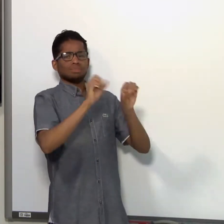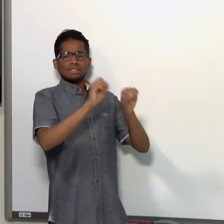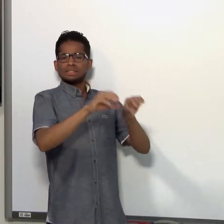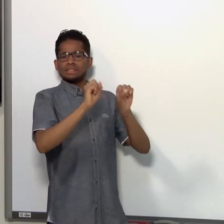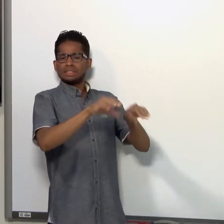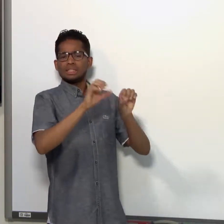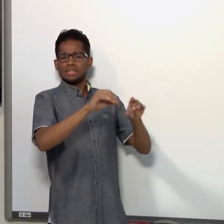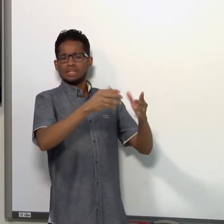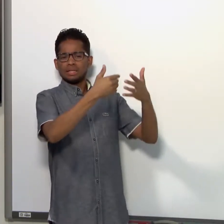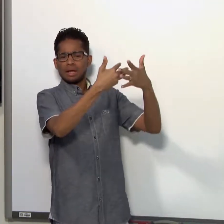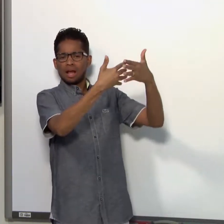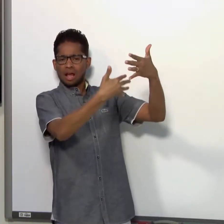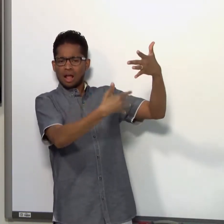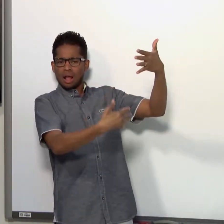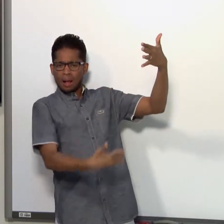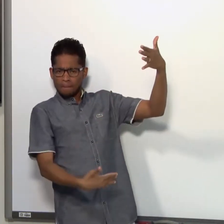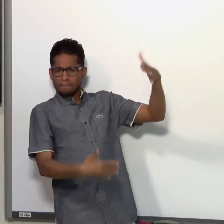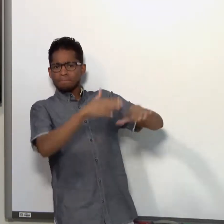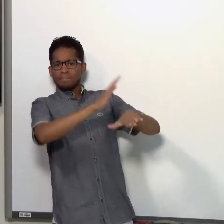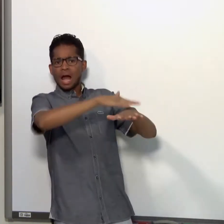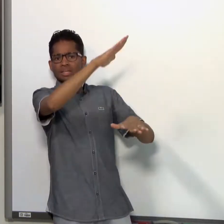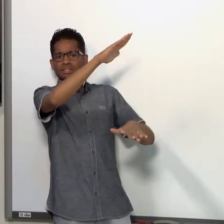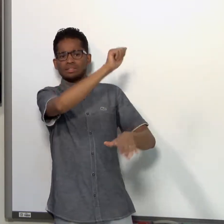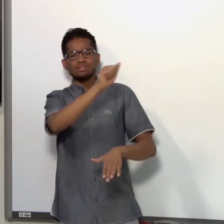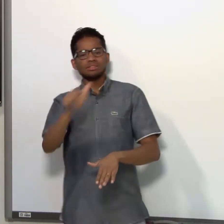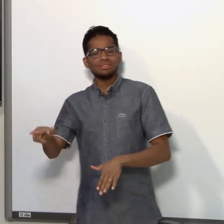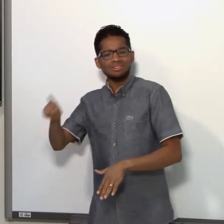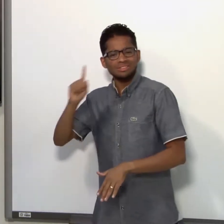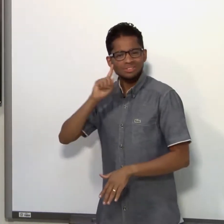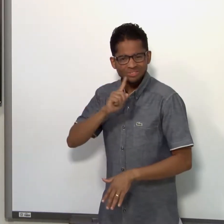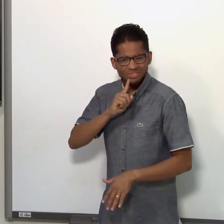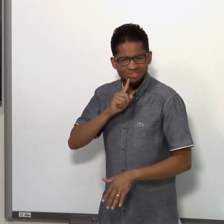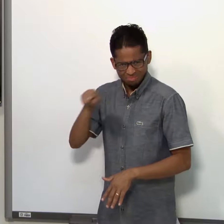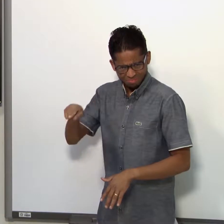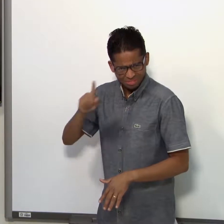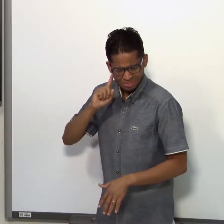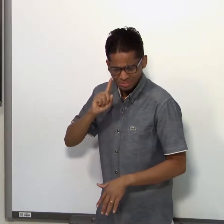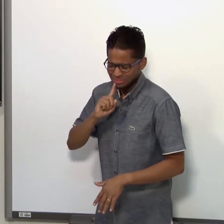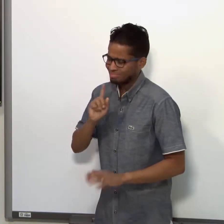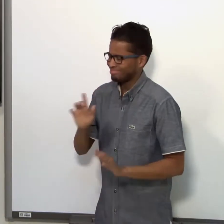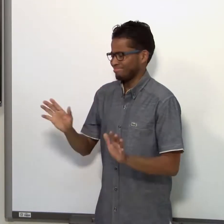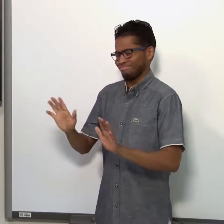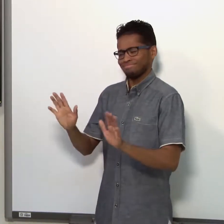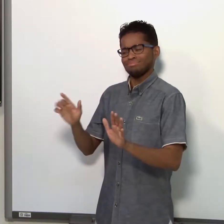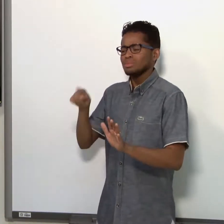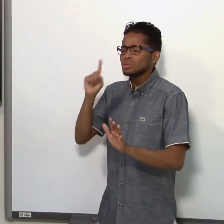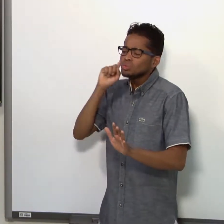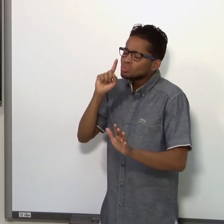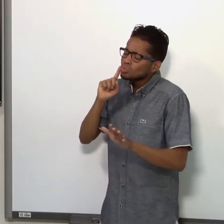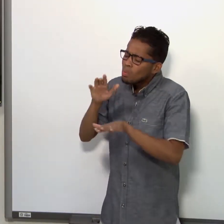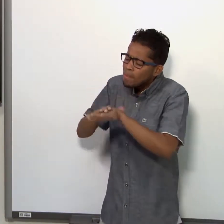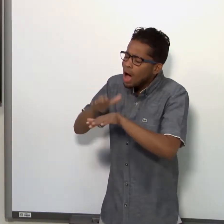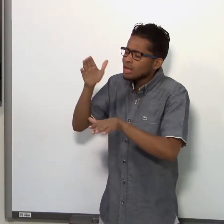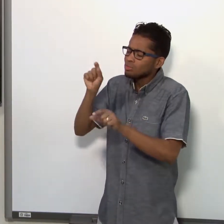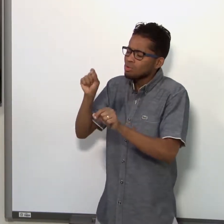o conteúdo, o currículo dos ouvintes é extenso. E quanto aos surdos,